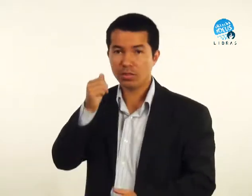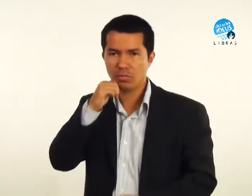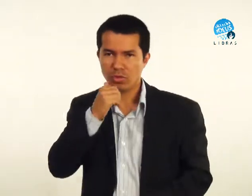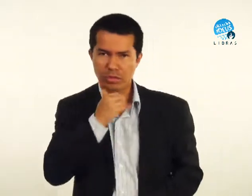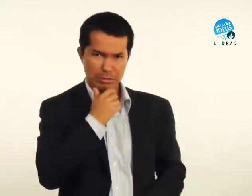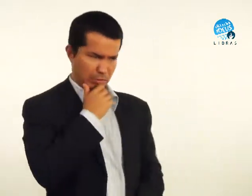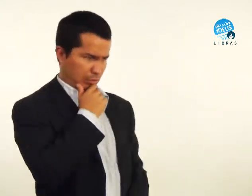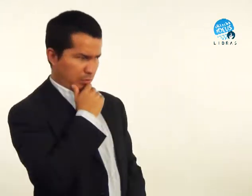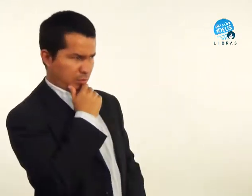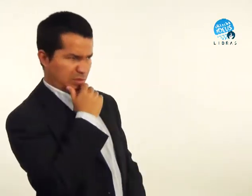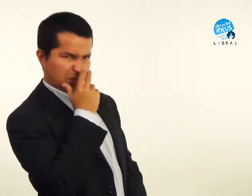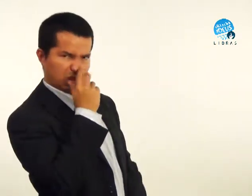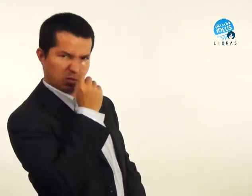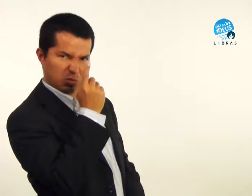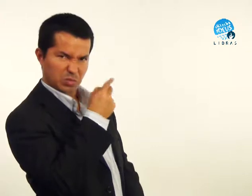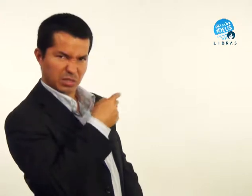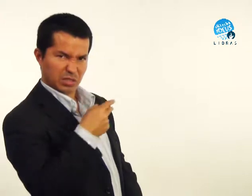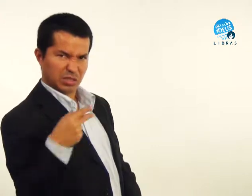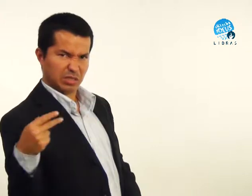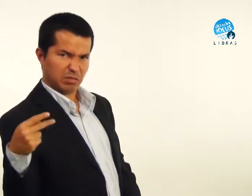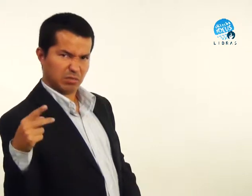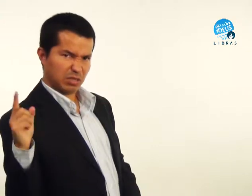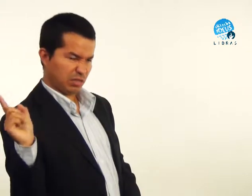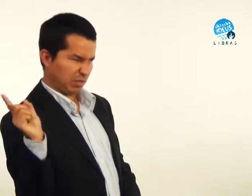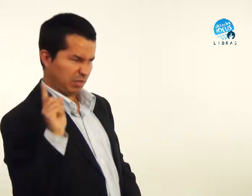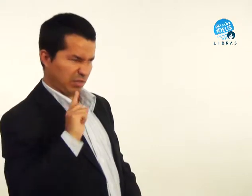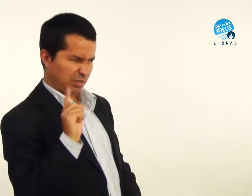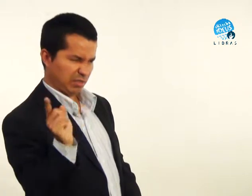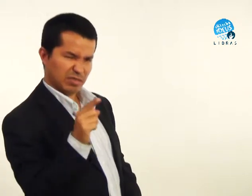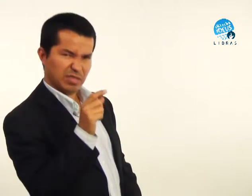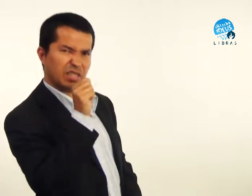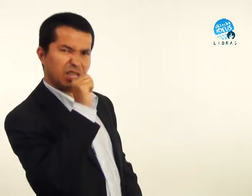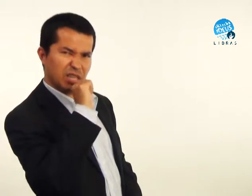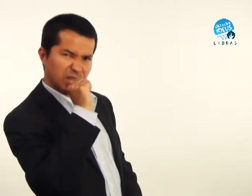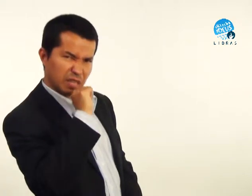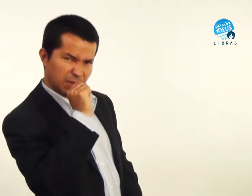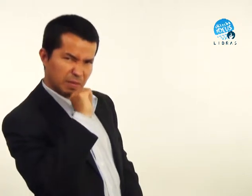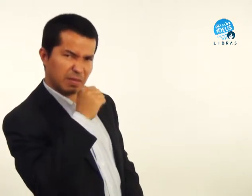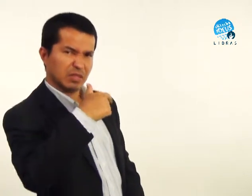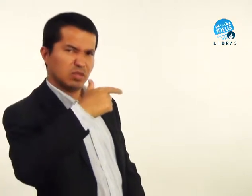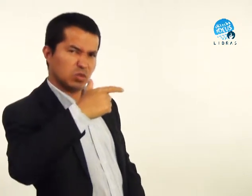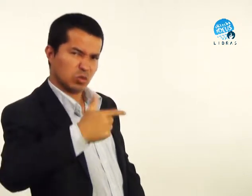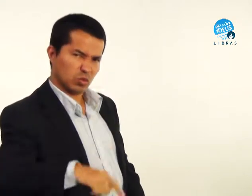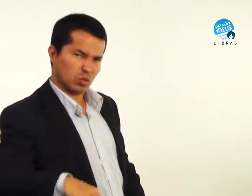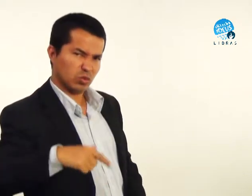E ela pensou consigo mesmo: não vai durar uma semana. Não vai durar uma semana.